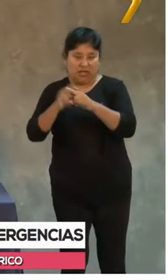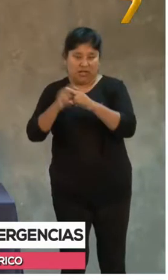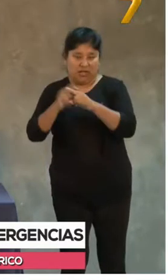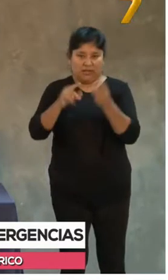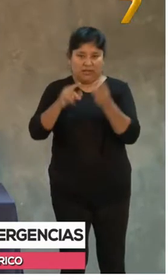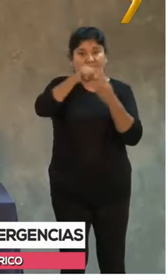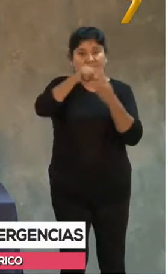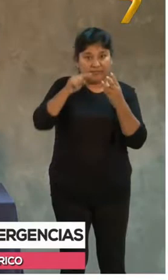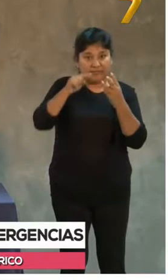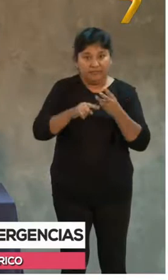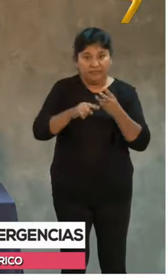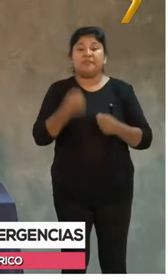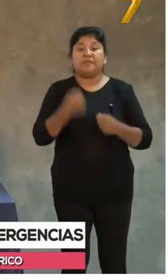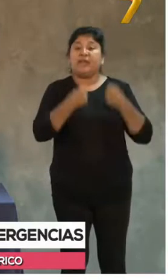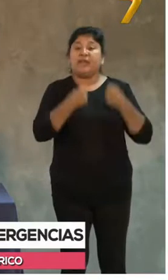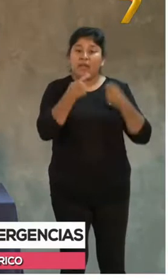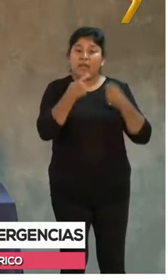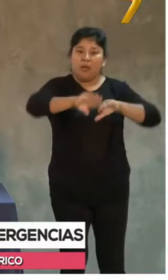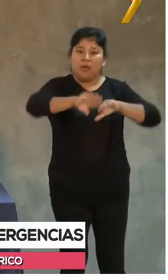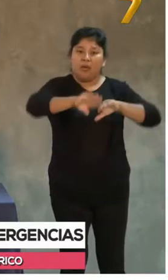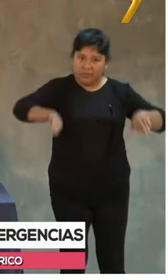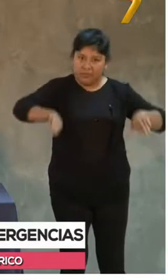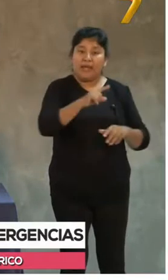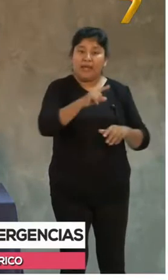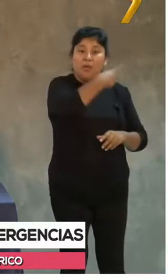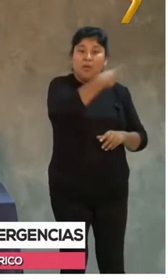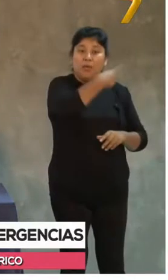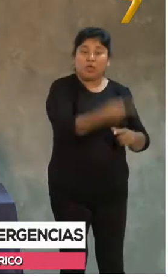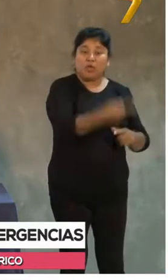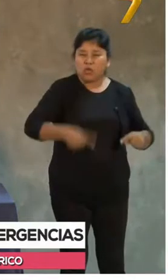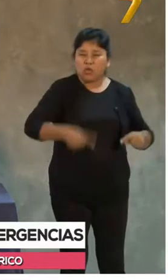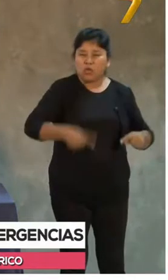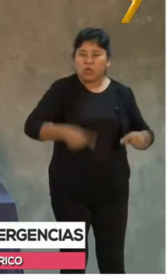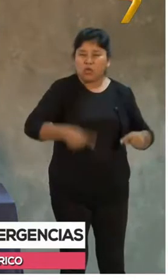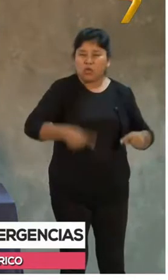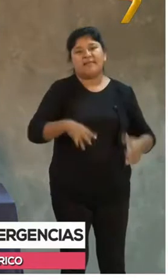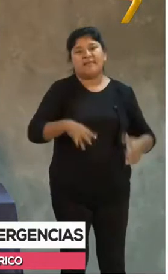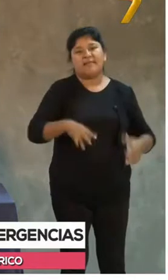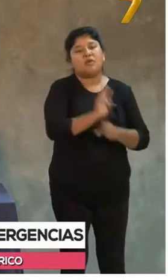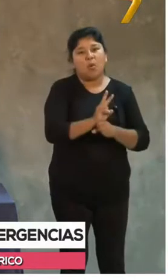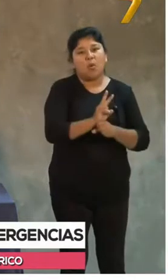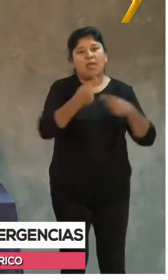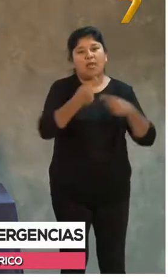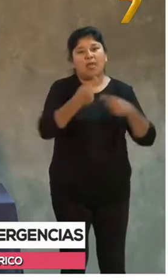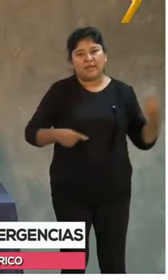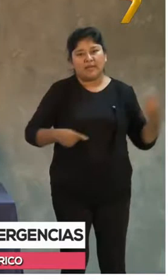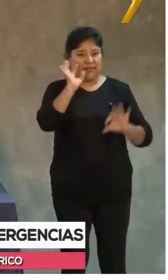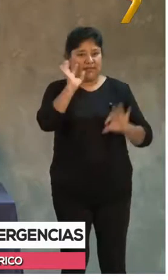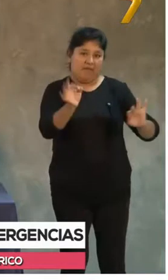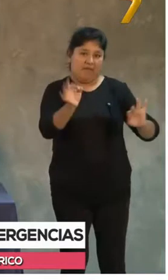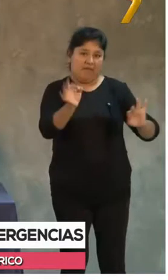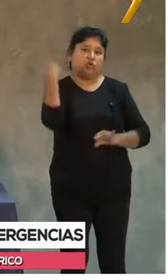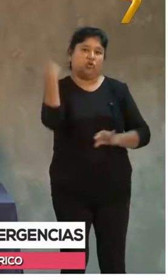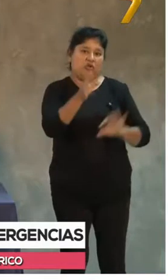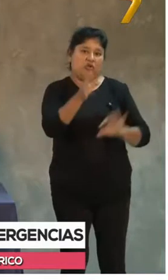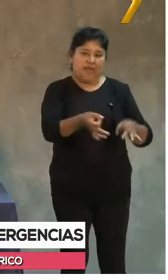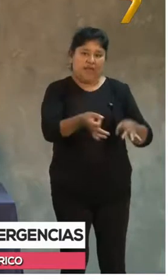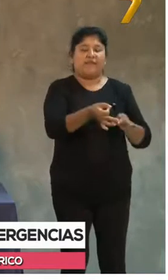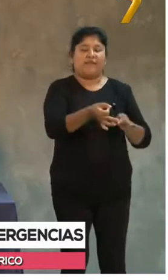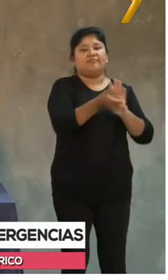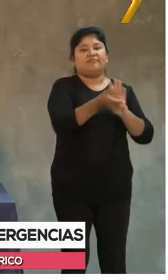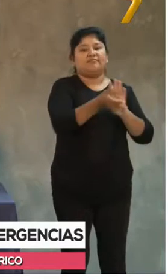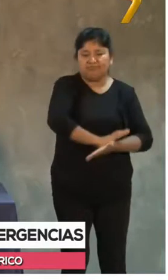de bioseguridad, en este momento hay una situación que ya es conocida por todos, que tiene que ver con el desabastecimiento a nivel general en